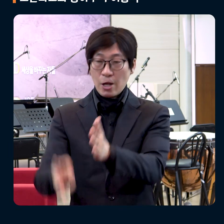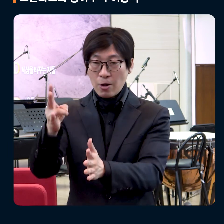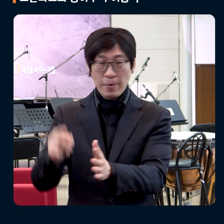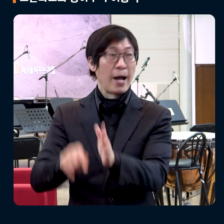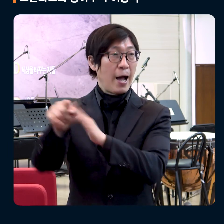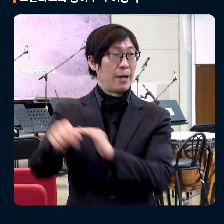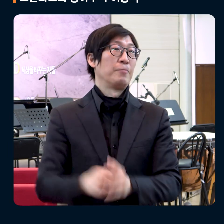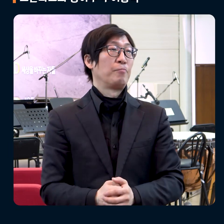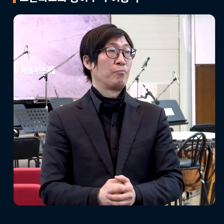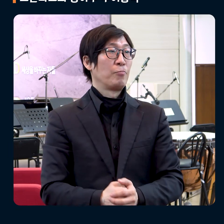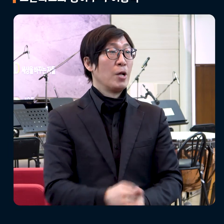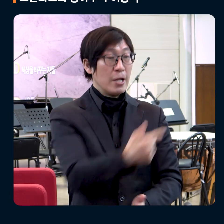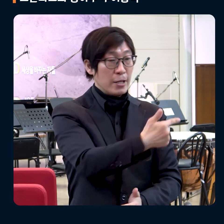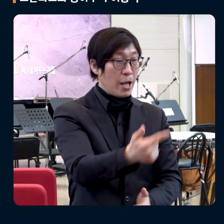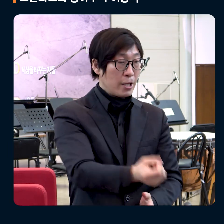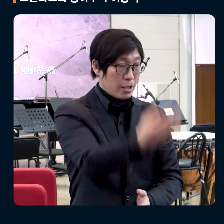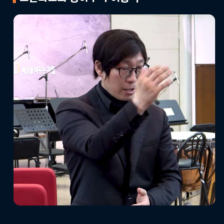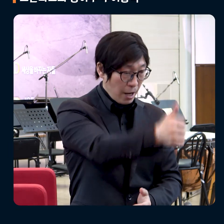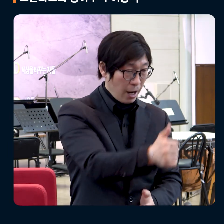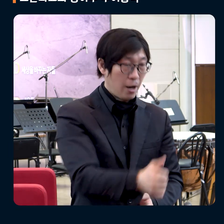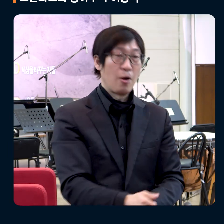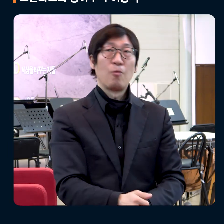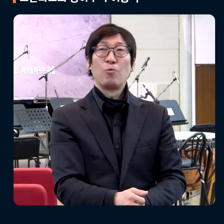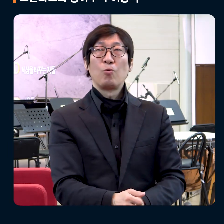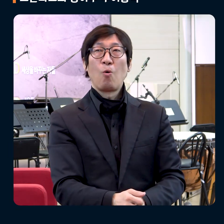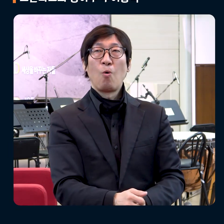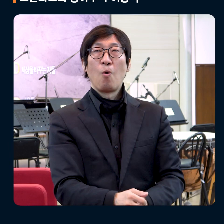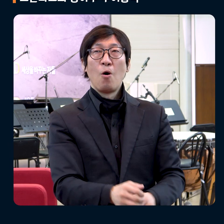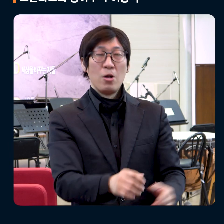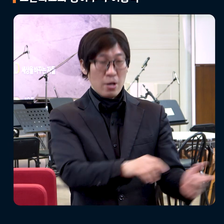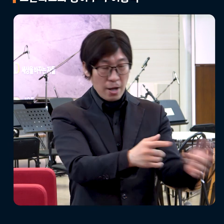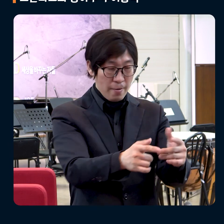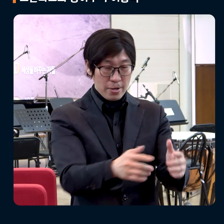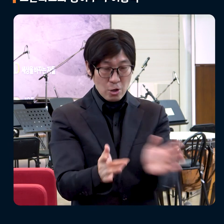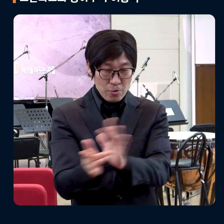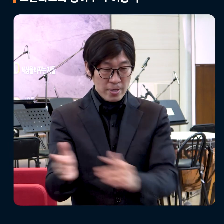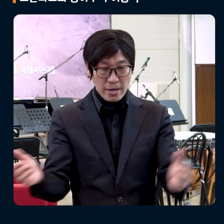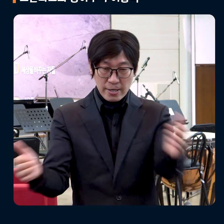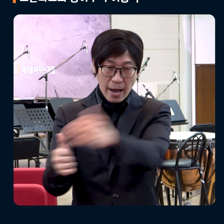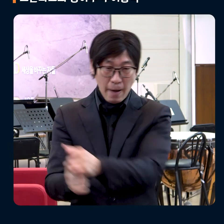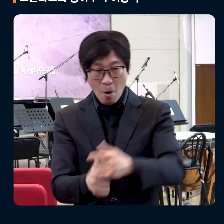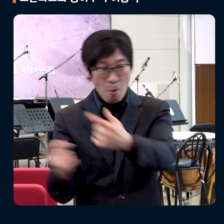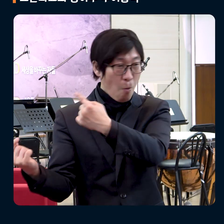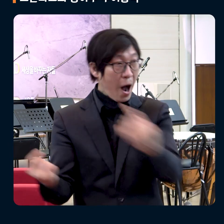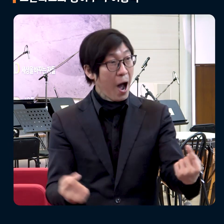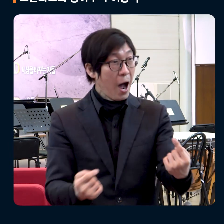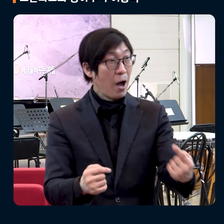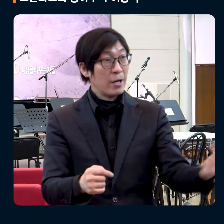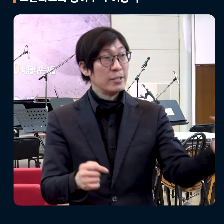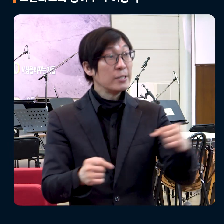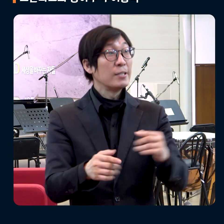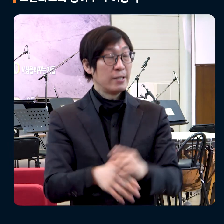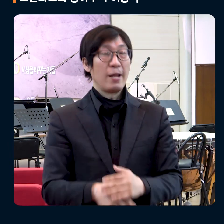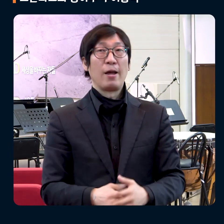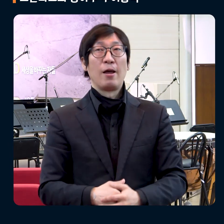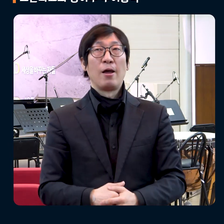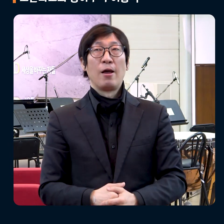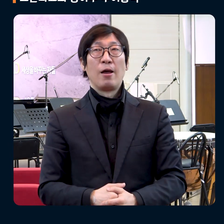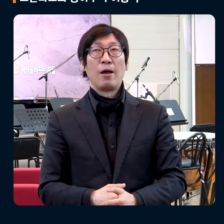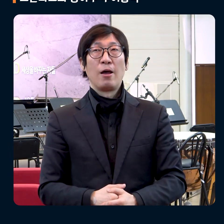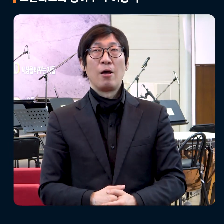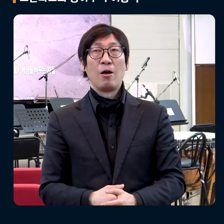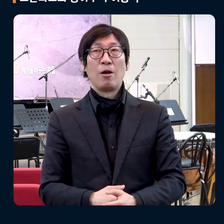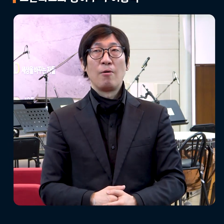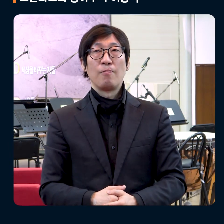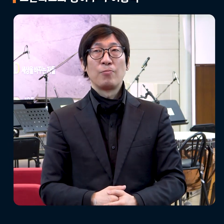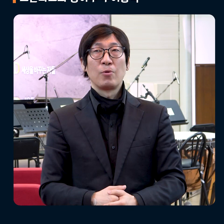해가지고 대제사장들과 바리새인들이 아랫사람들을 쫙 풀어가지고 그놈 당장 잡아 그랬습니다. 그랬는데 여러분 그놈